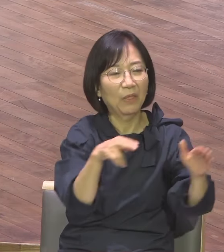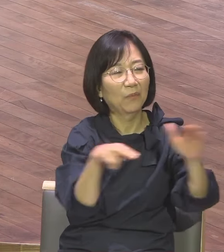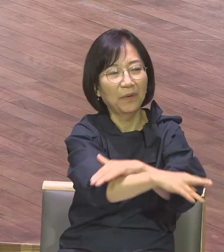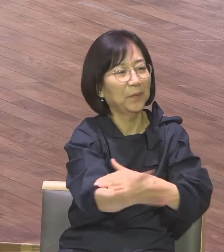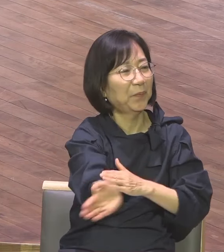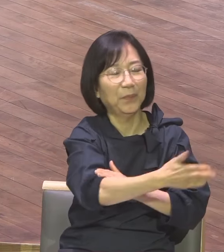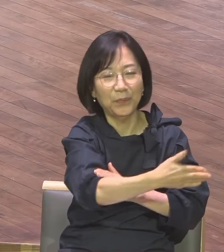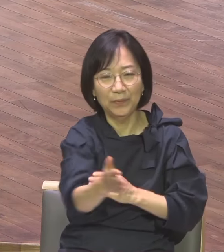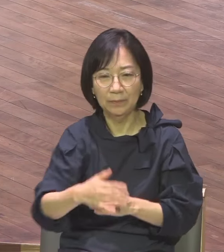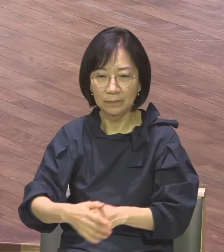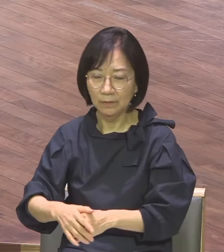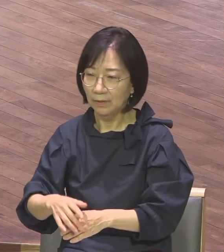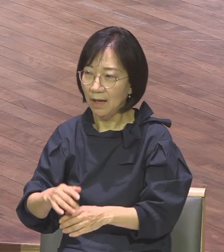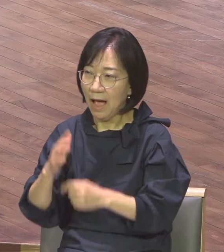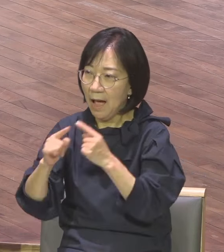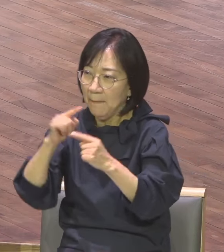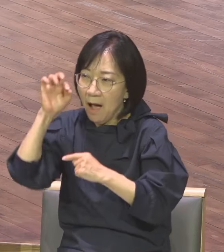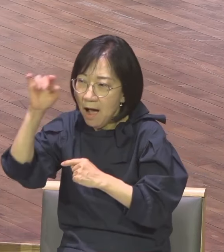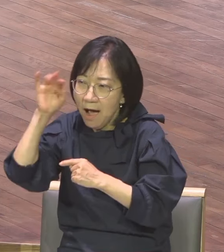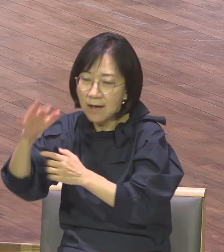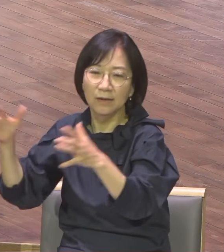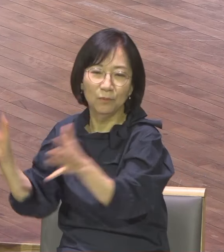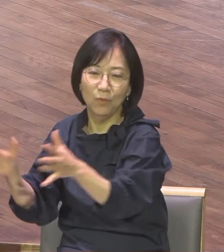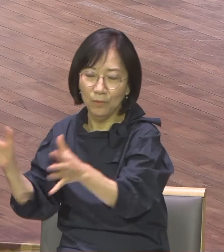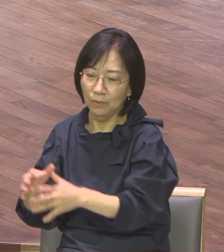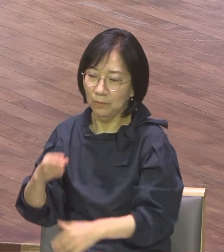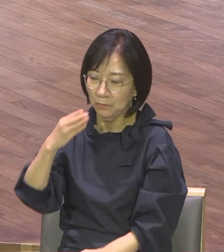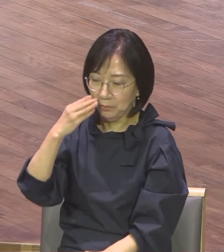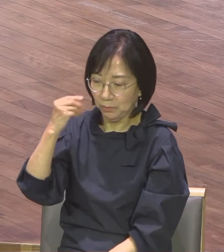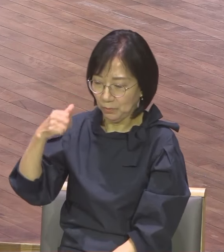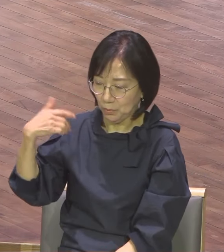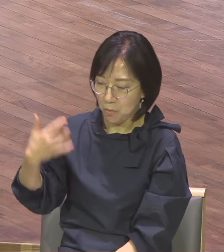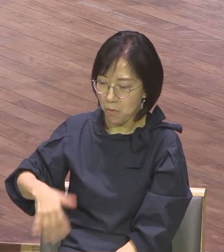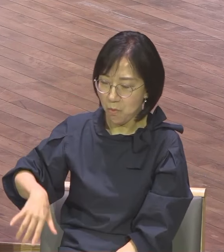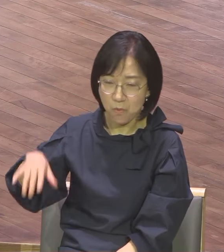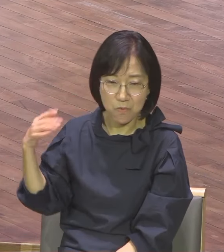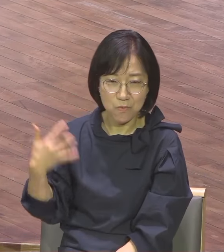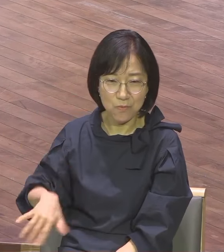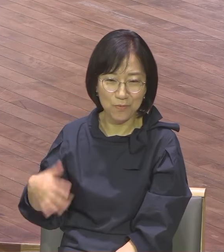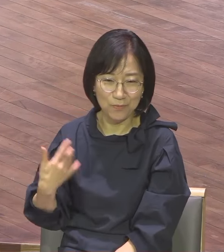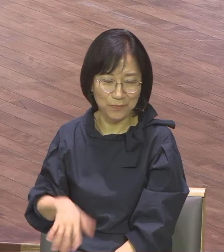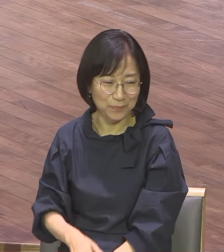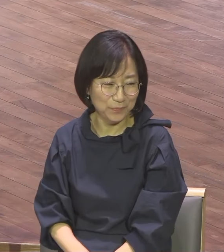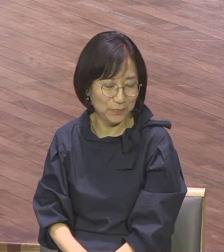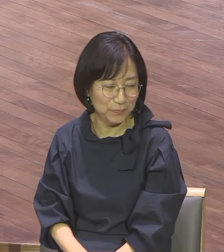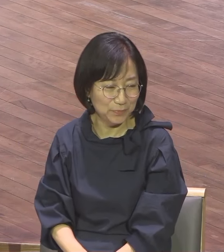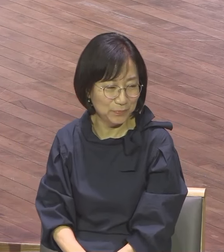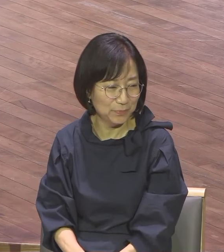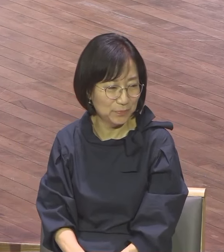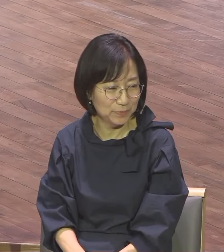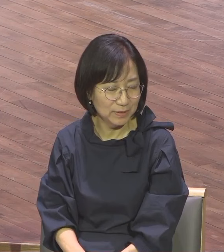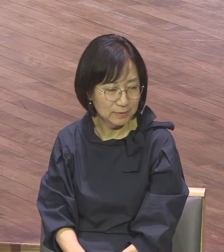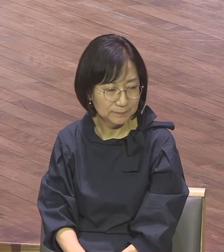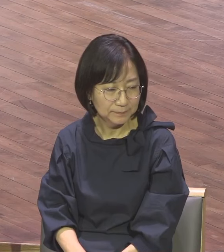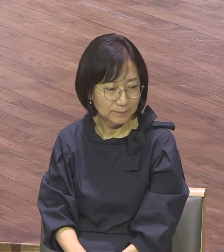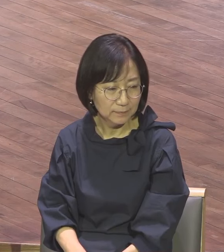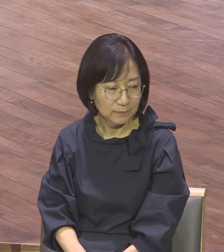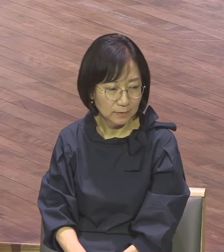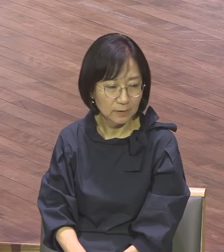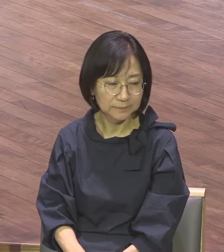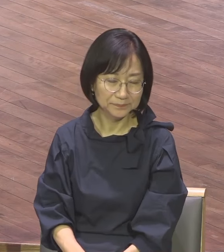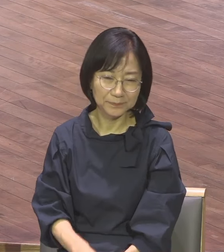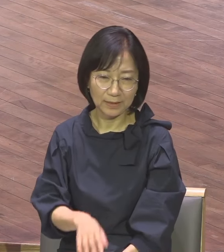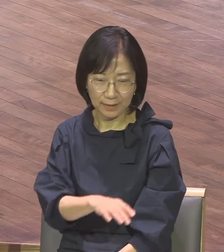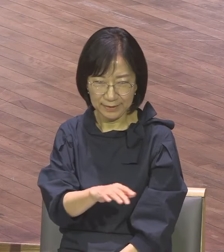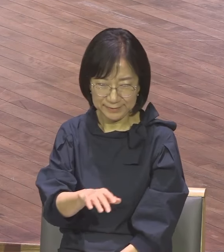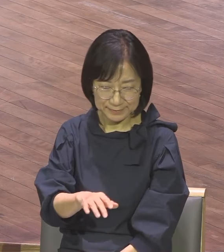이 말씀이 너무 좋아서 모이기를 힘쓴단 말이에요. 그런데 말세가 가까울수록 모이기를 피하게 돼 있어요. 다